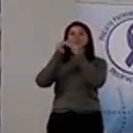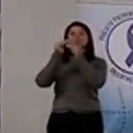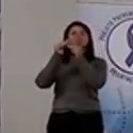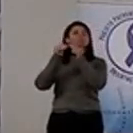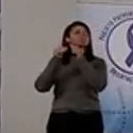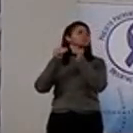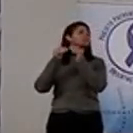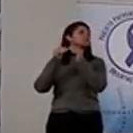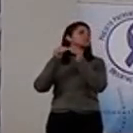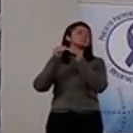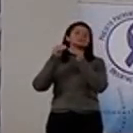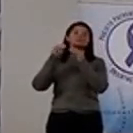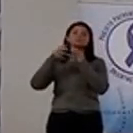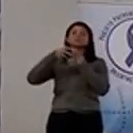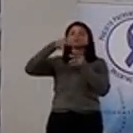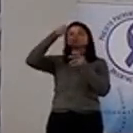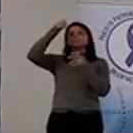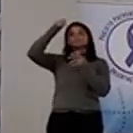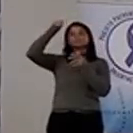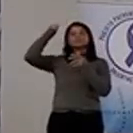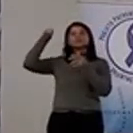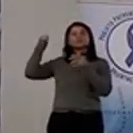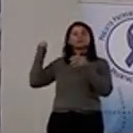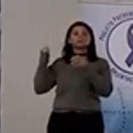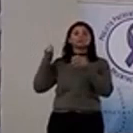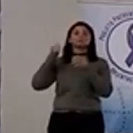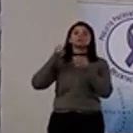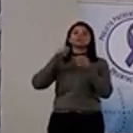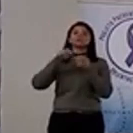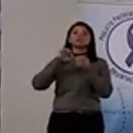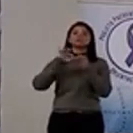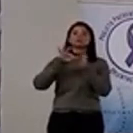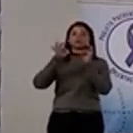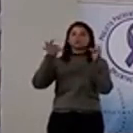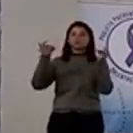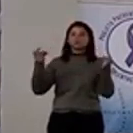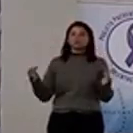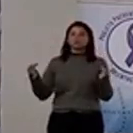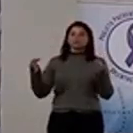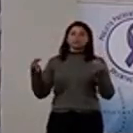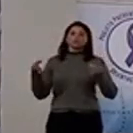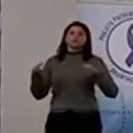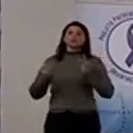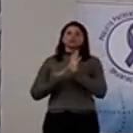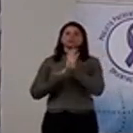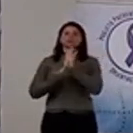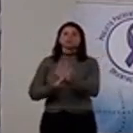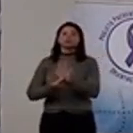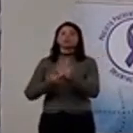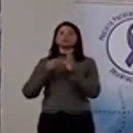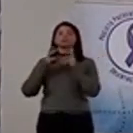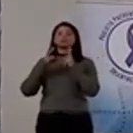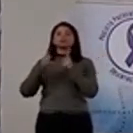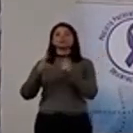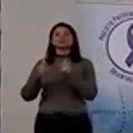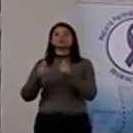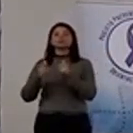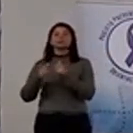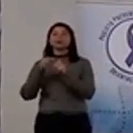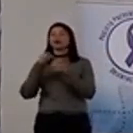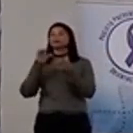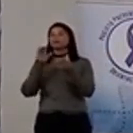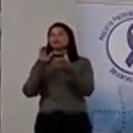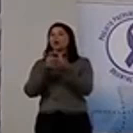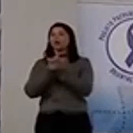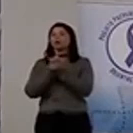quê? Puxando, rasgando essa parte da cabeça dele e acabou expondo tudo isso. É claro que quando o casal vê uma criança assim, ele